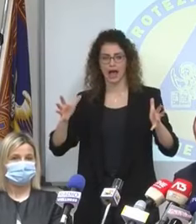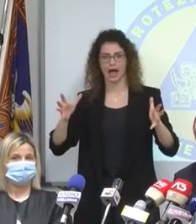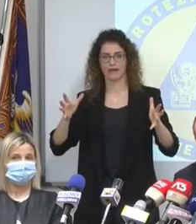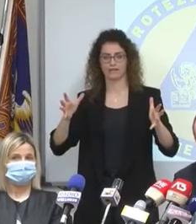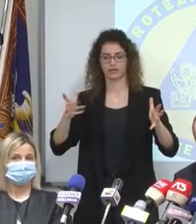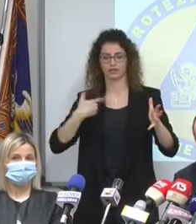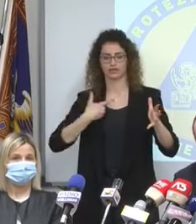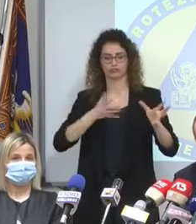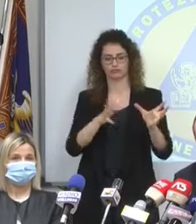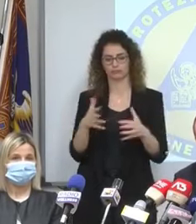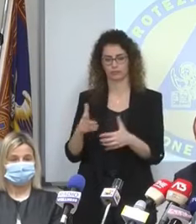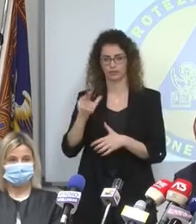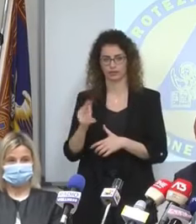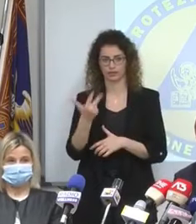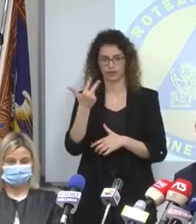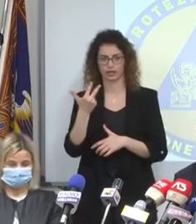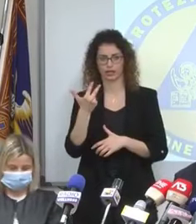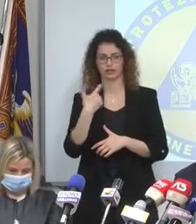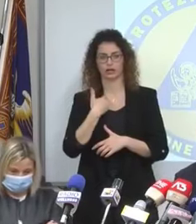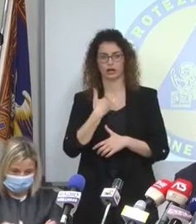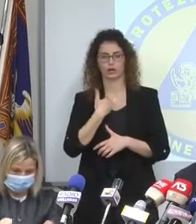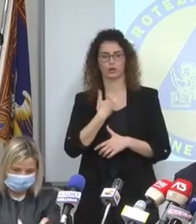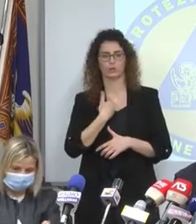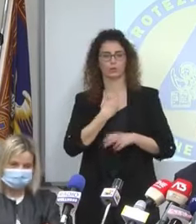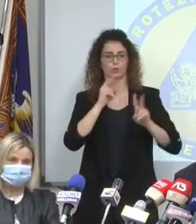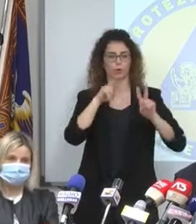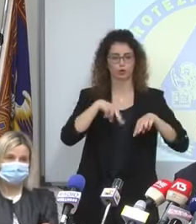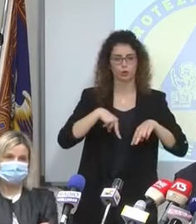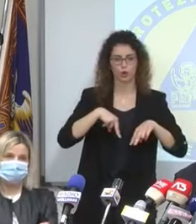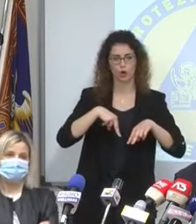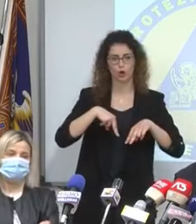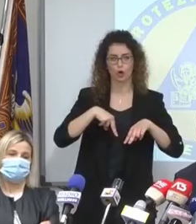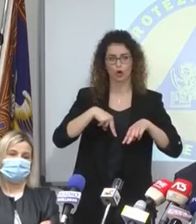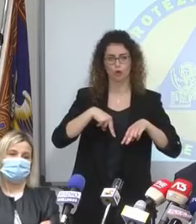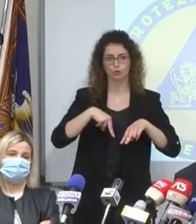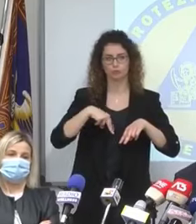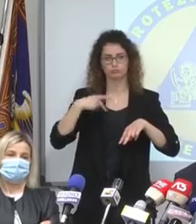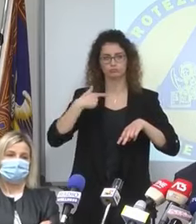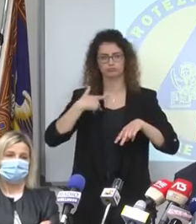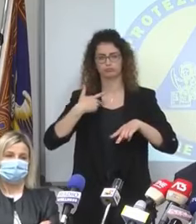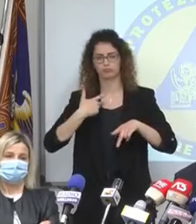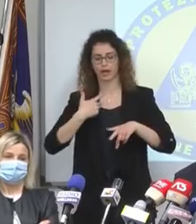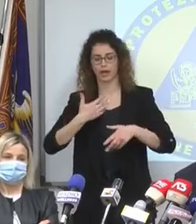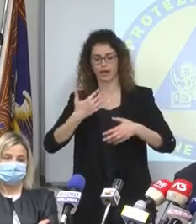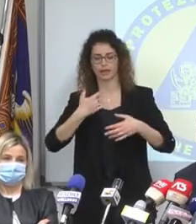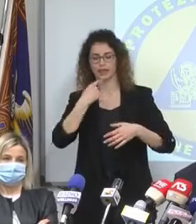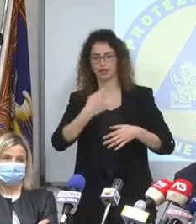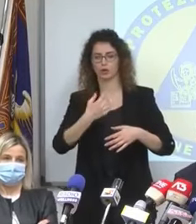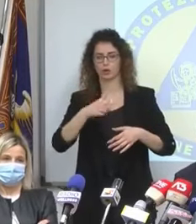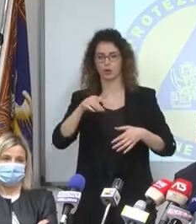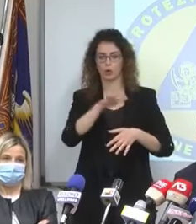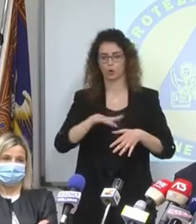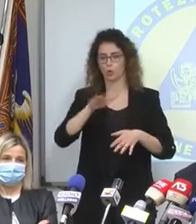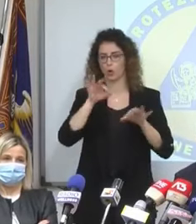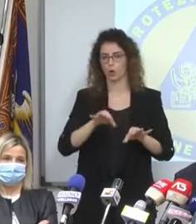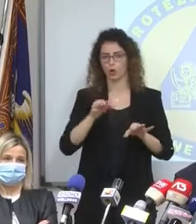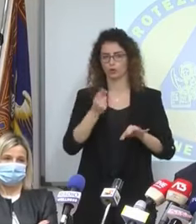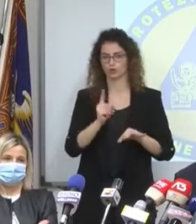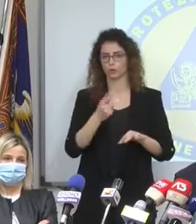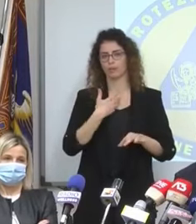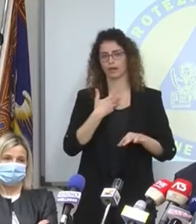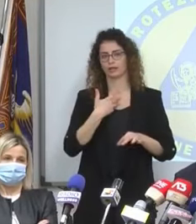parlato di un coordinamento, una valutazione, un controllo, non ha precisato dove sarà collocata, però ha puntualizzato che sarà una